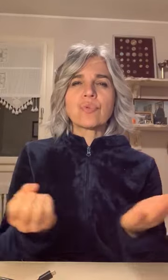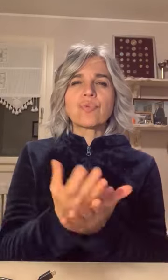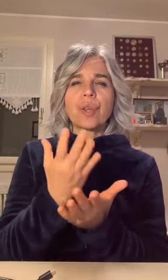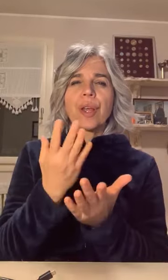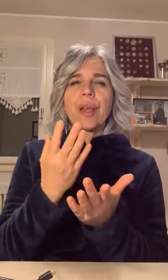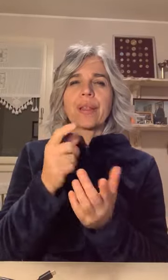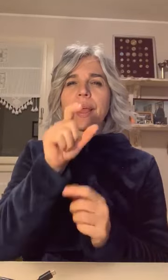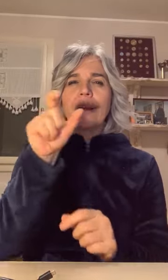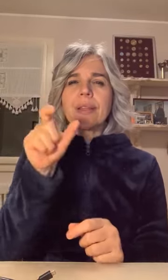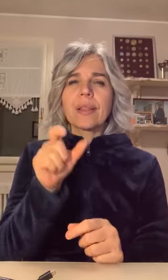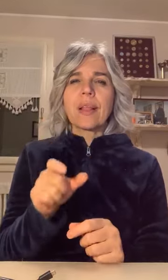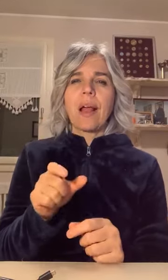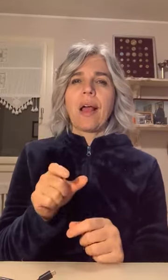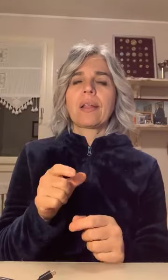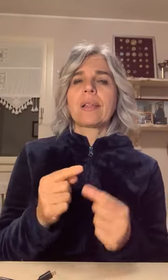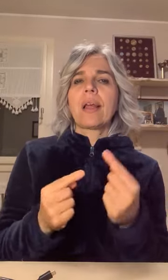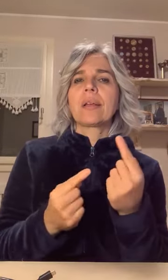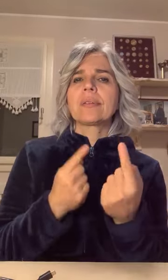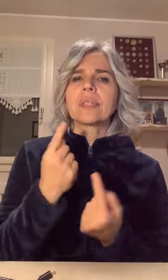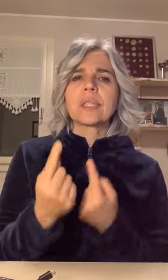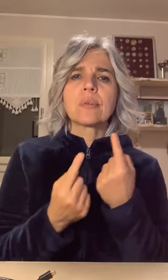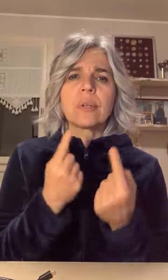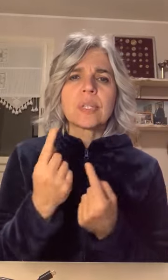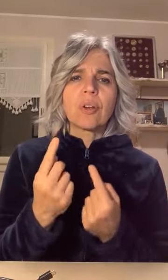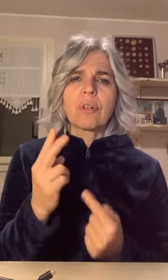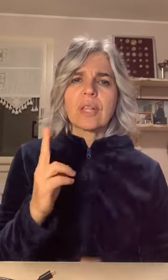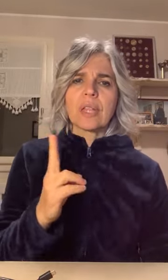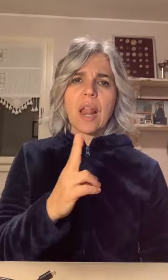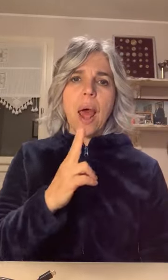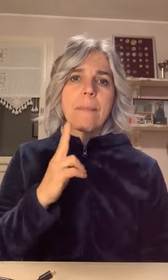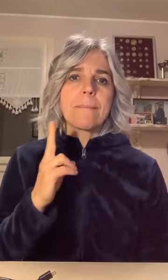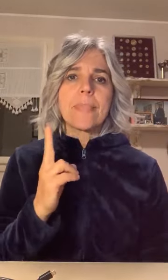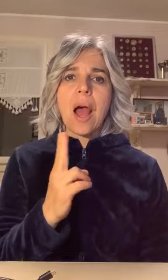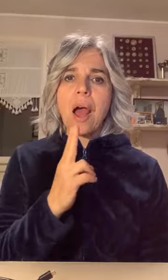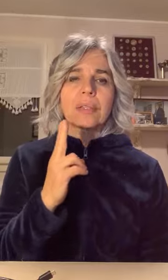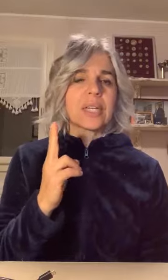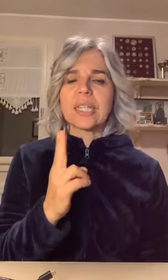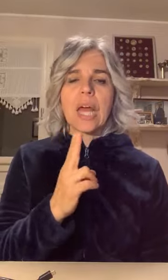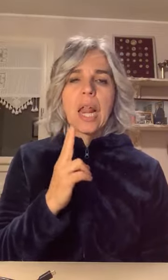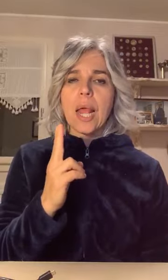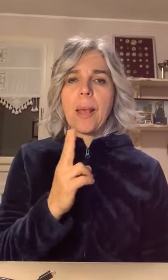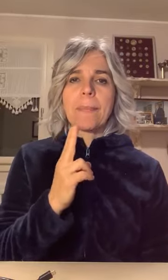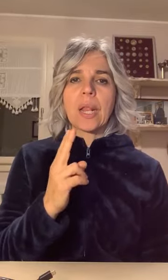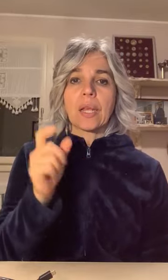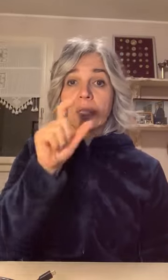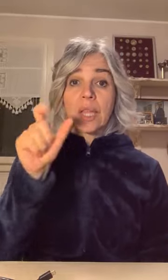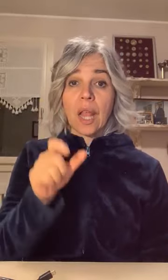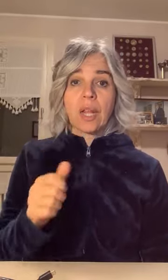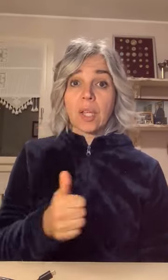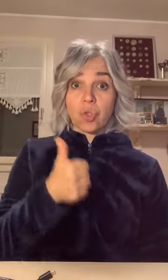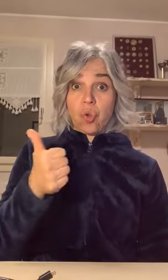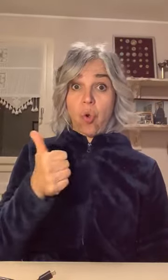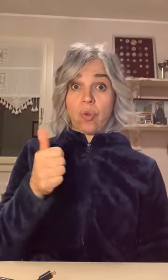è drammatica. È una situazione veramente drammatica, ma non soltanto in Italia, in tutto il mondo.